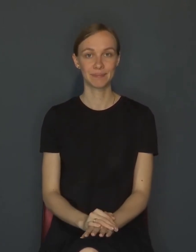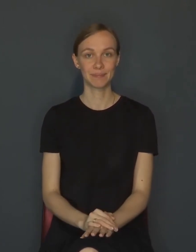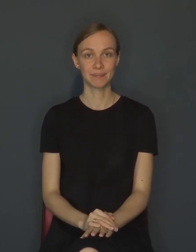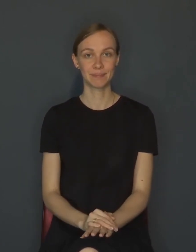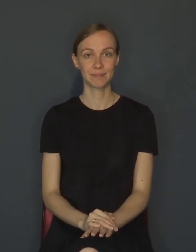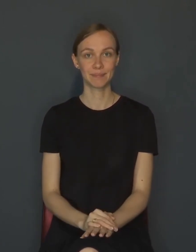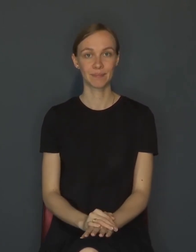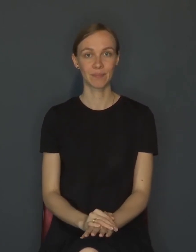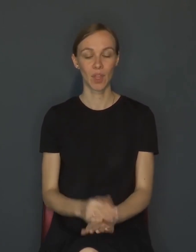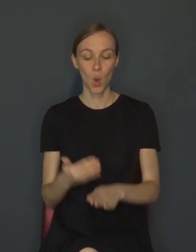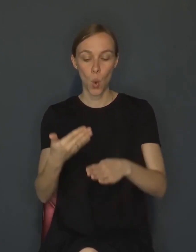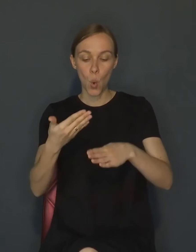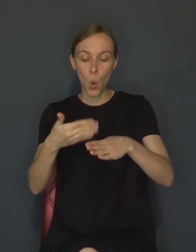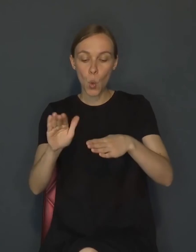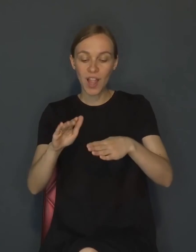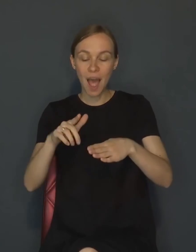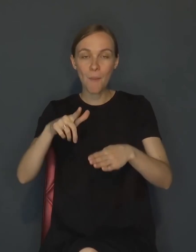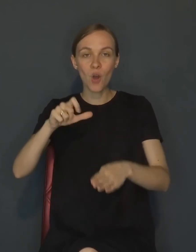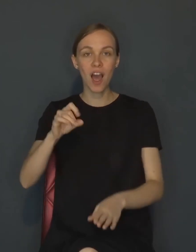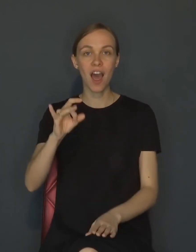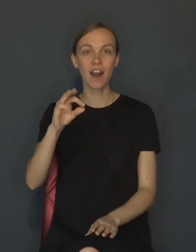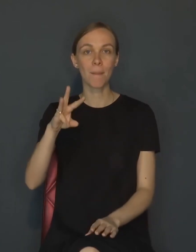Уламок гармати з гербом Острозький